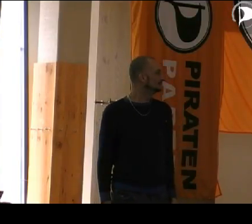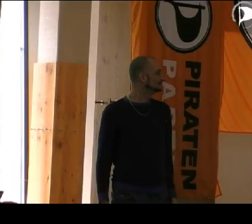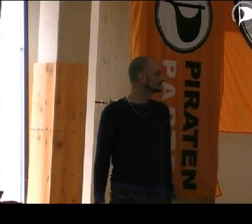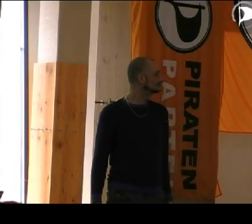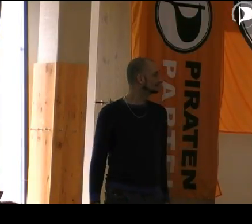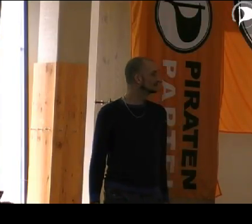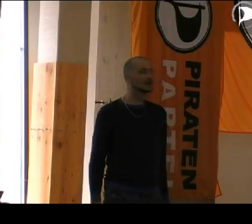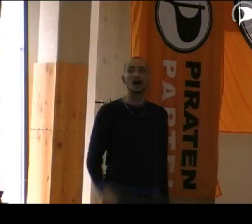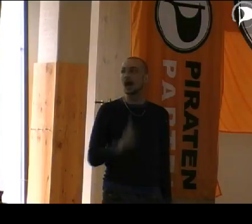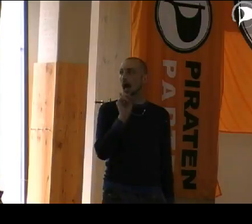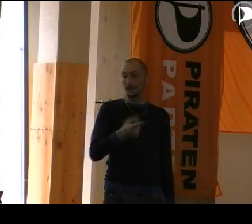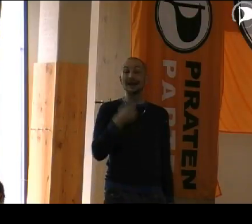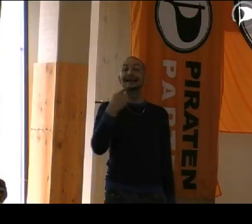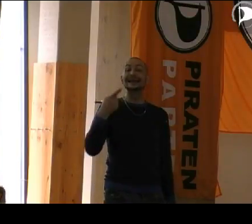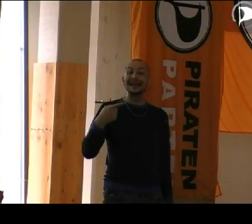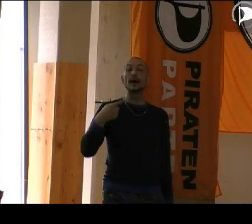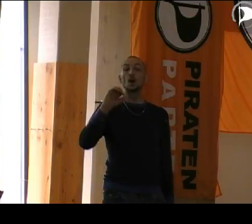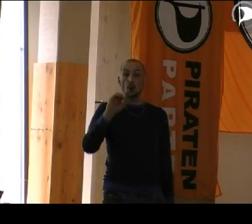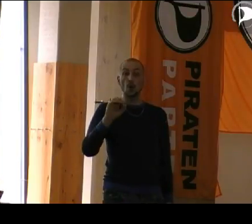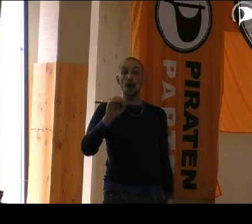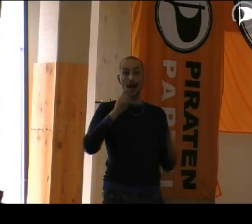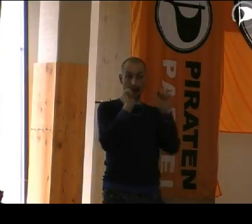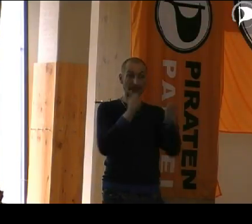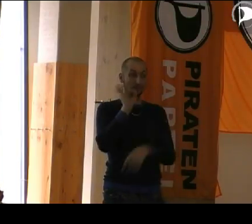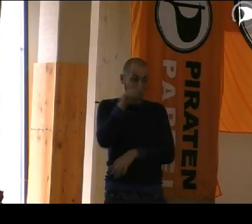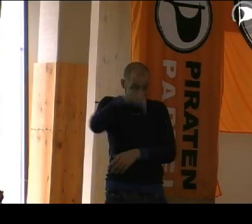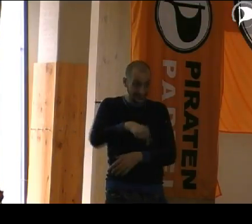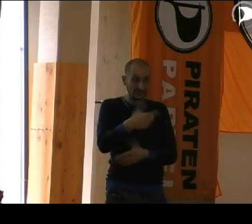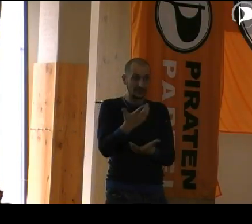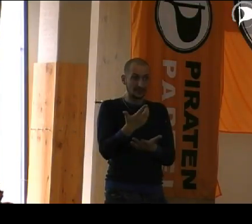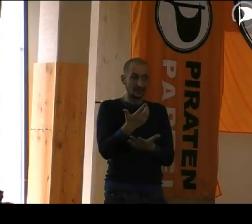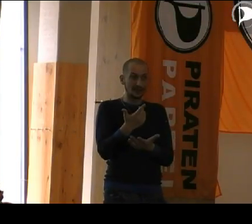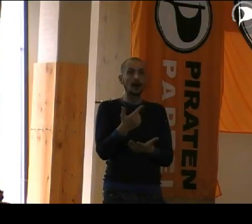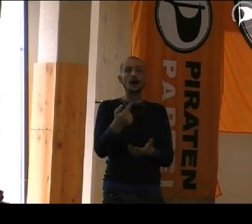die bio und haben uns für diesen antrag persönlich